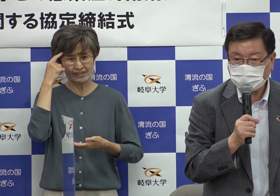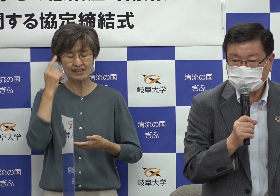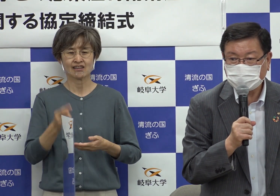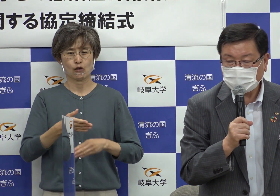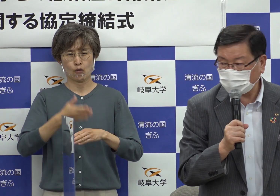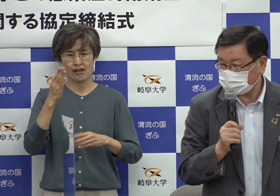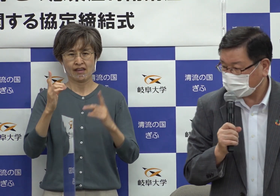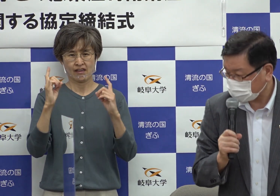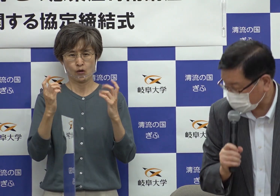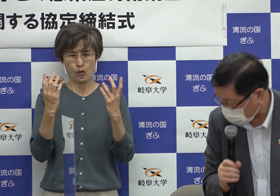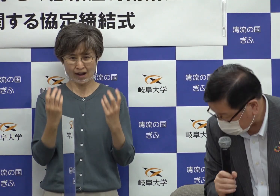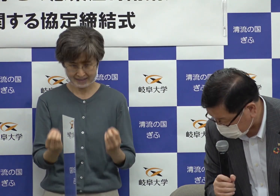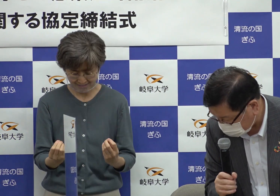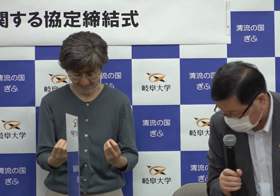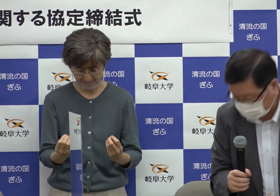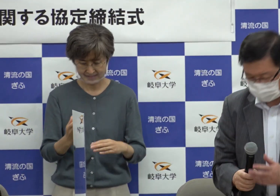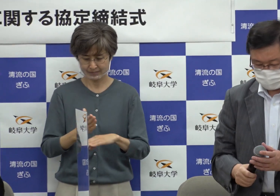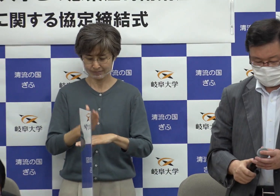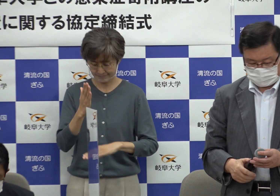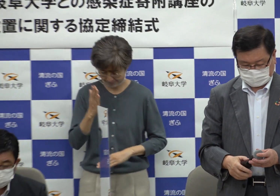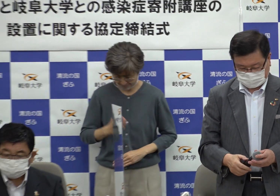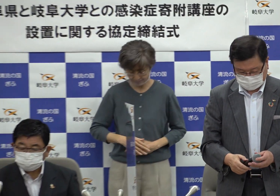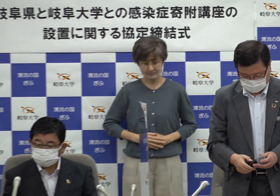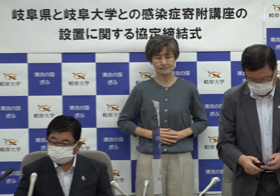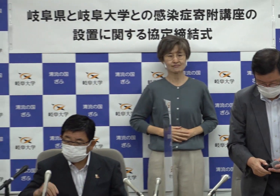させていただきます。どうもありがとうございます。